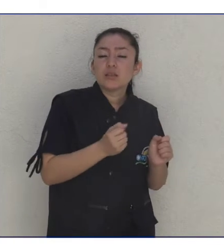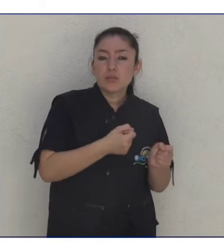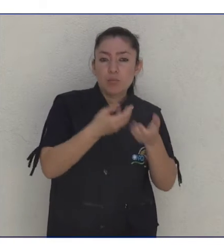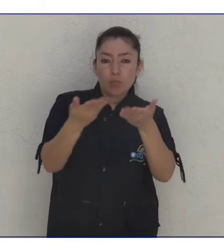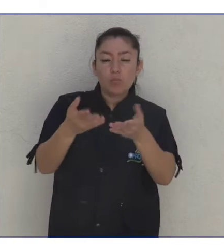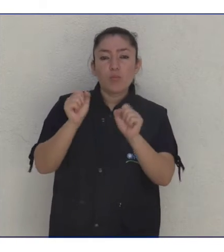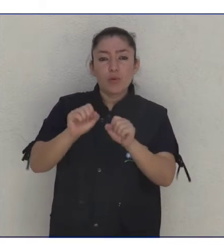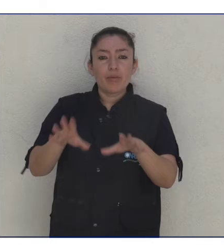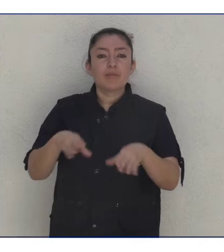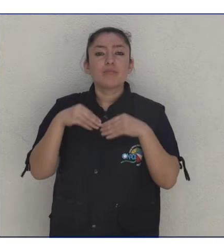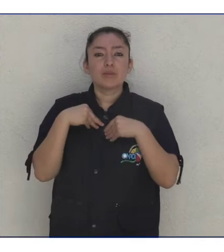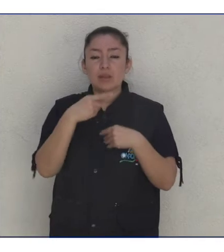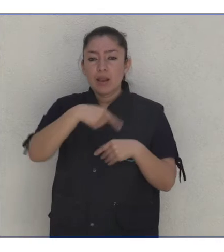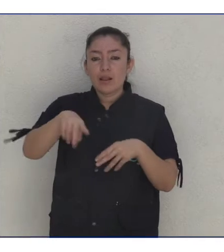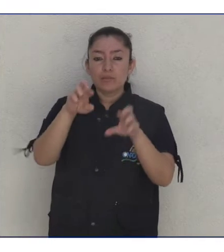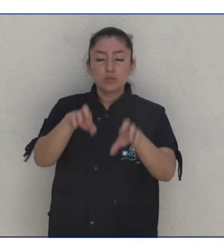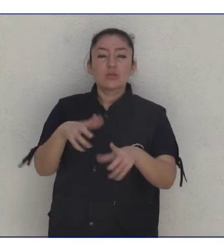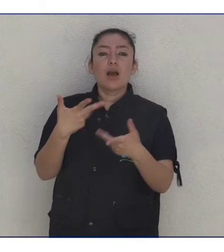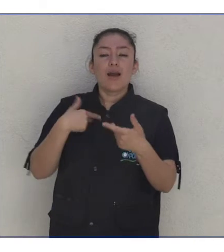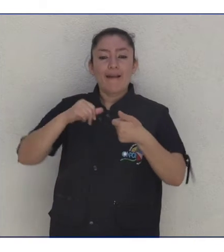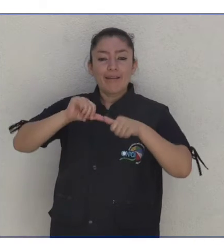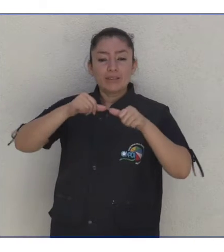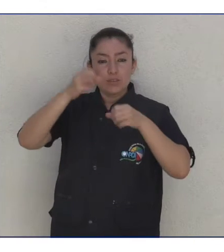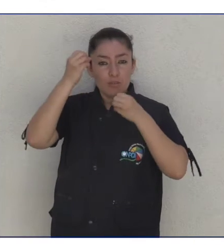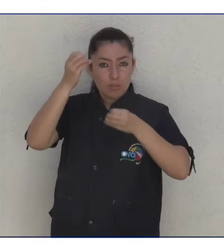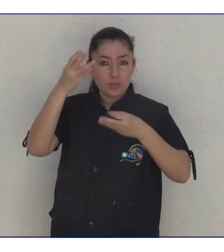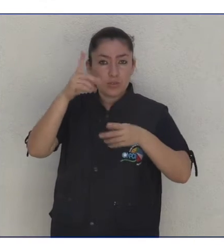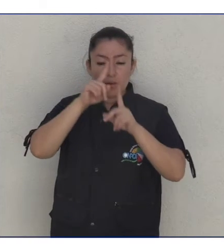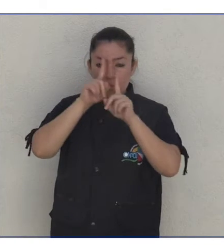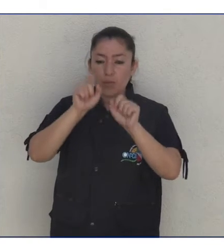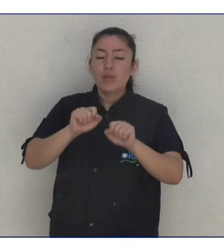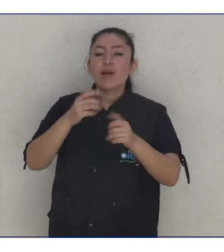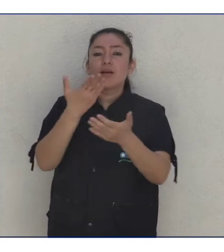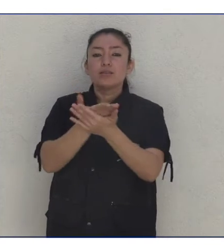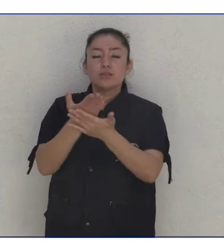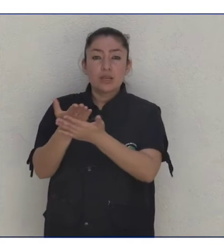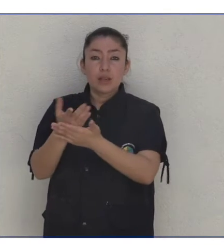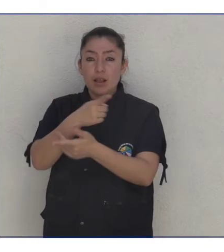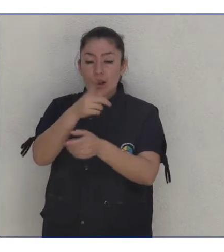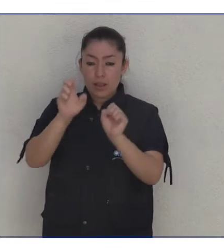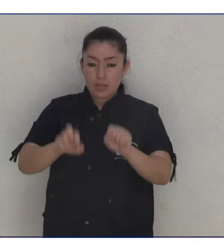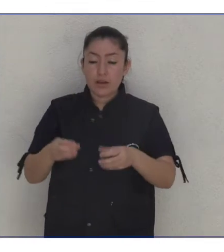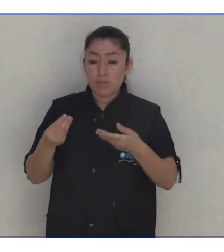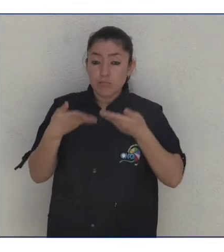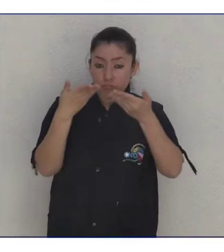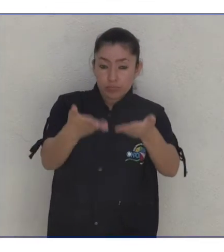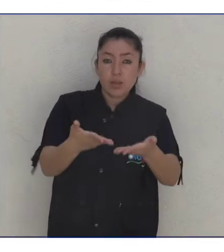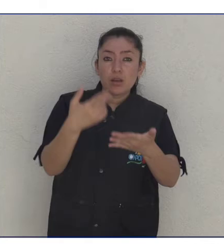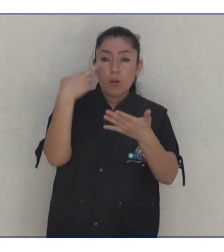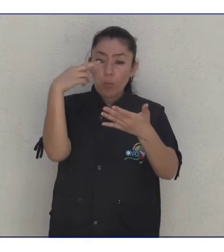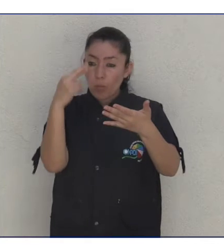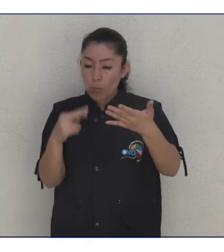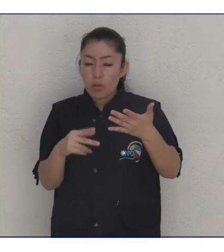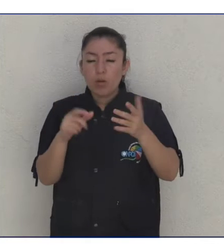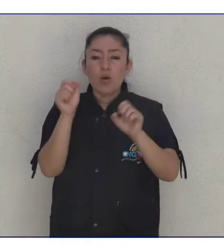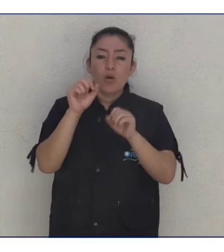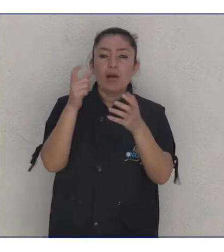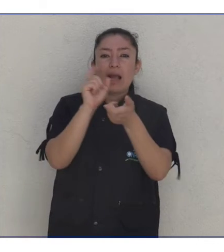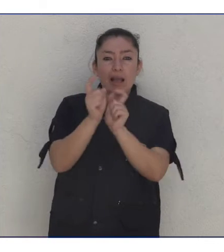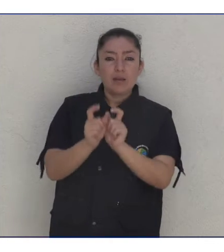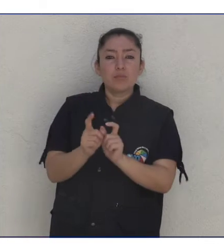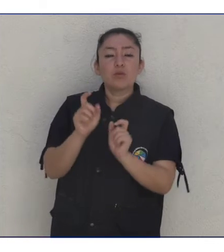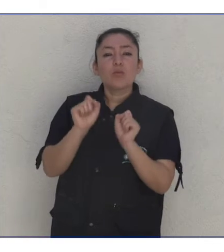el acceso a la información solicitada, la entrega de la misma o las modificaciones, correcciones o supresiones de los datos